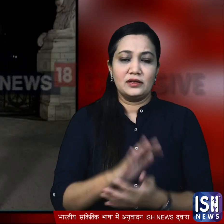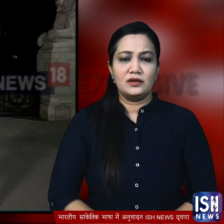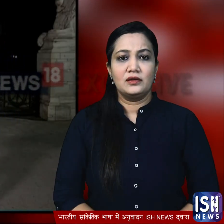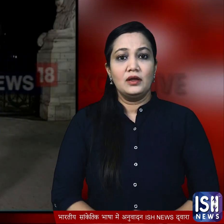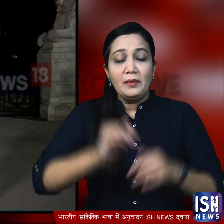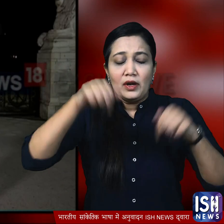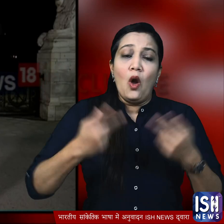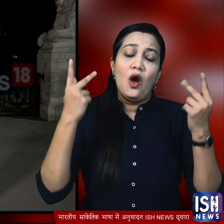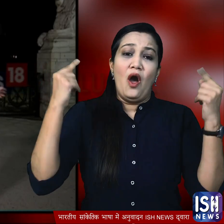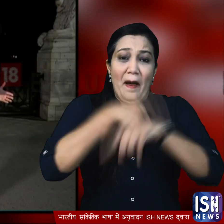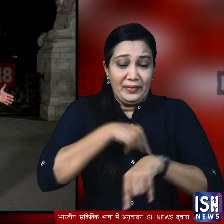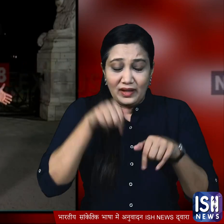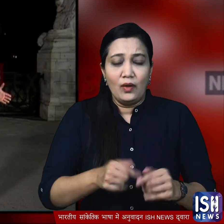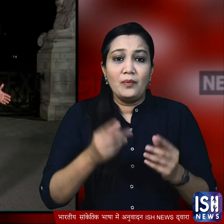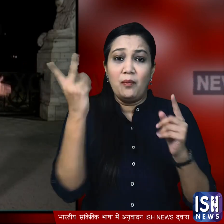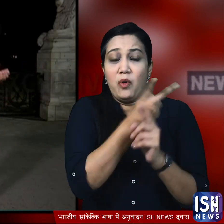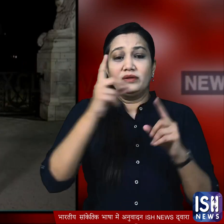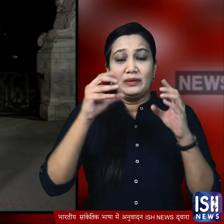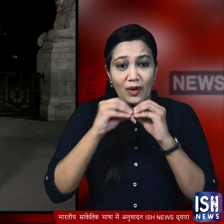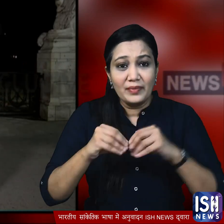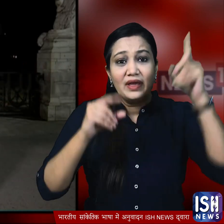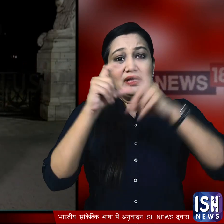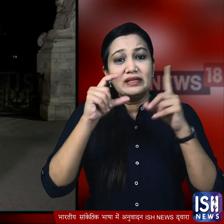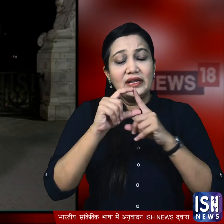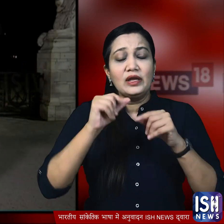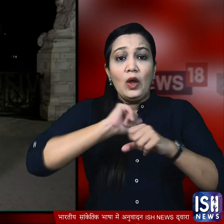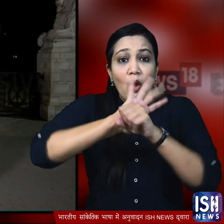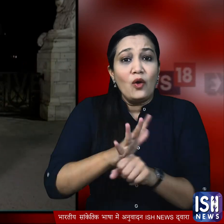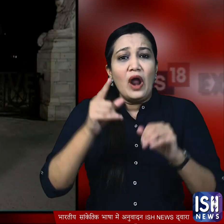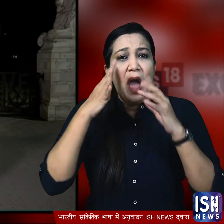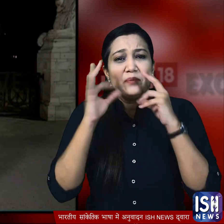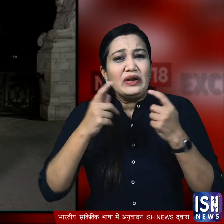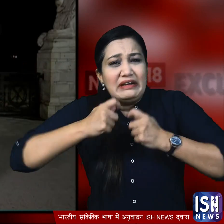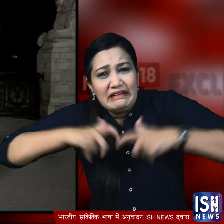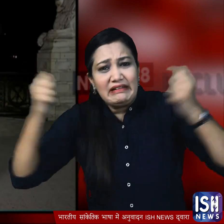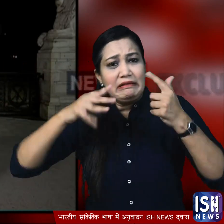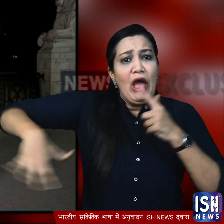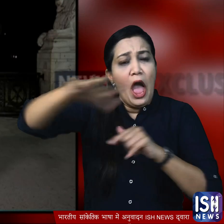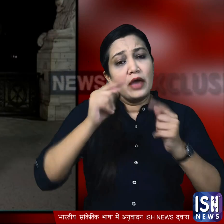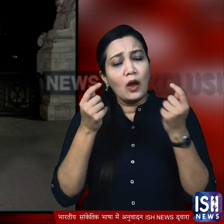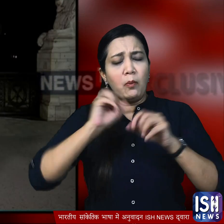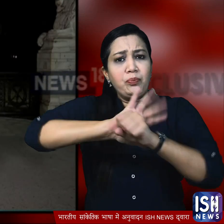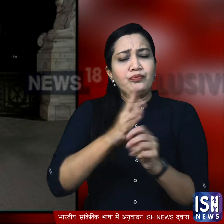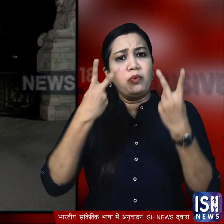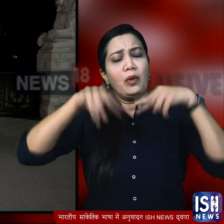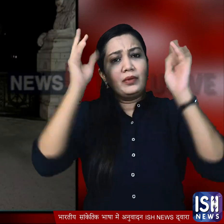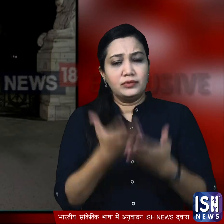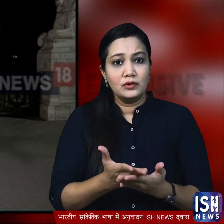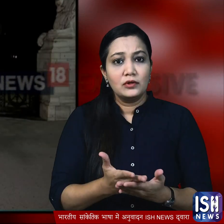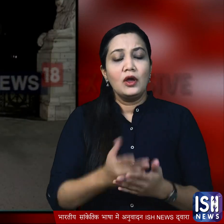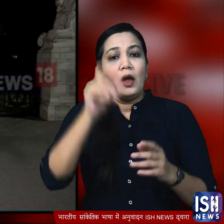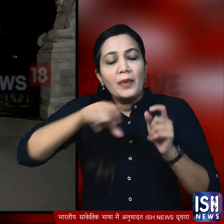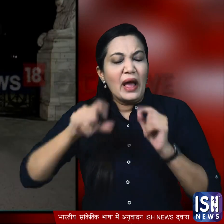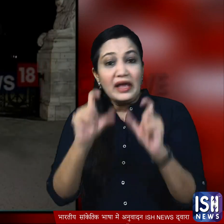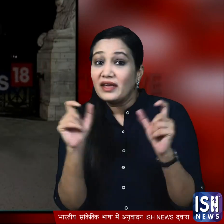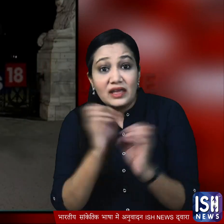से उलट इस बार दोनों ही बड़े शहरों के पॉश इलाके कोरोना के हॉटस्पॉट बन रहे हैं। इस बार लोगों की लापरवाही को कोरोना फैलने की